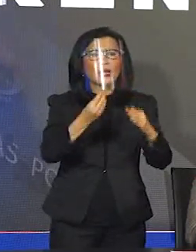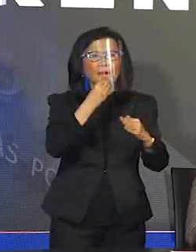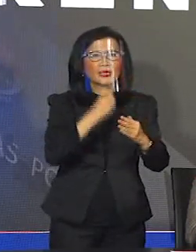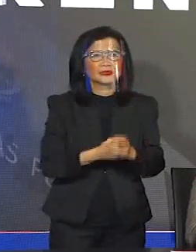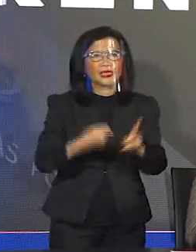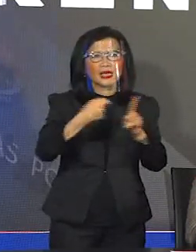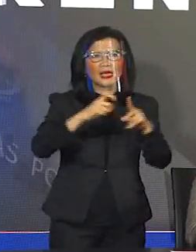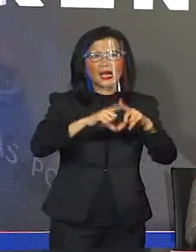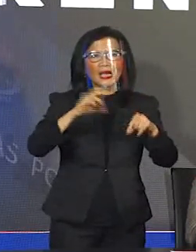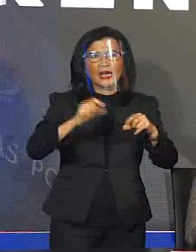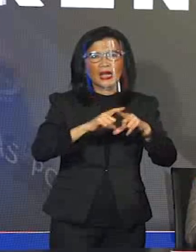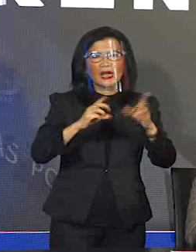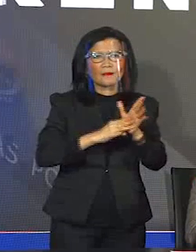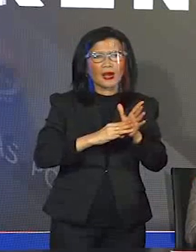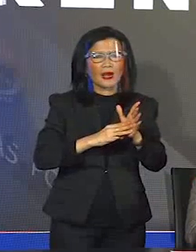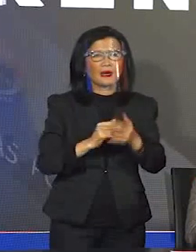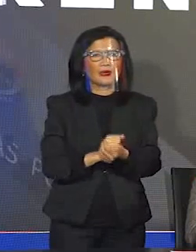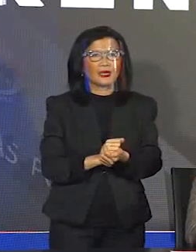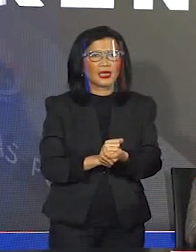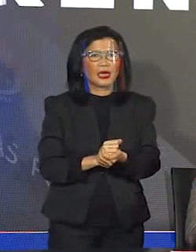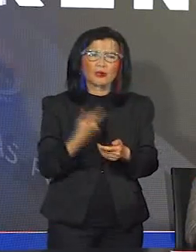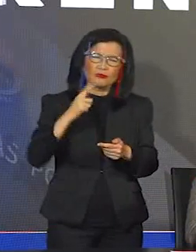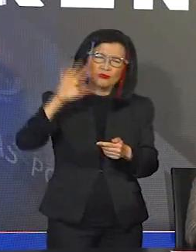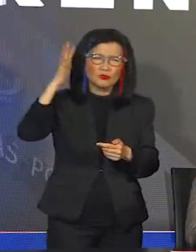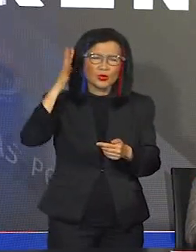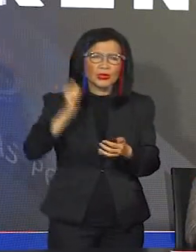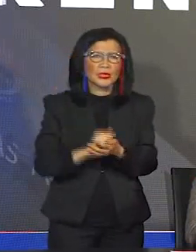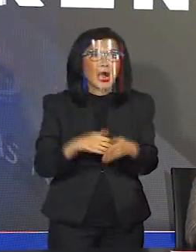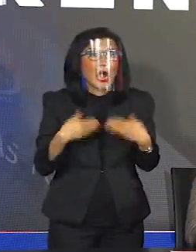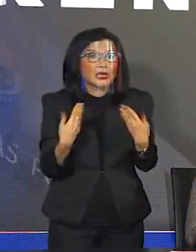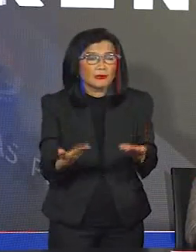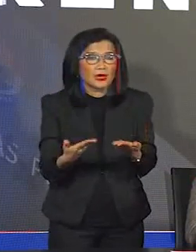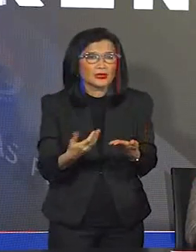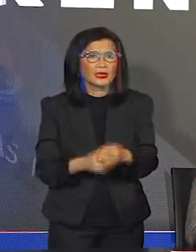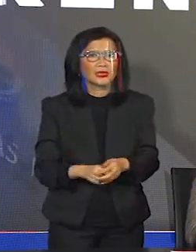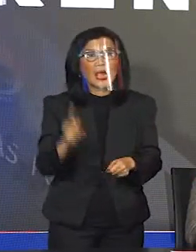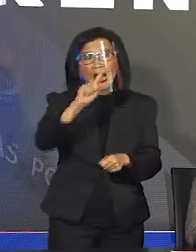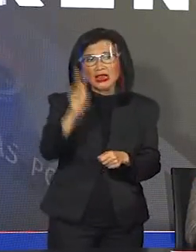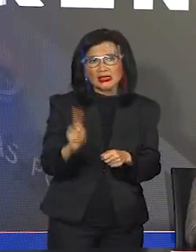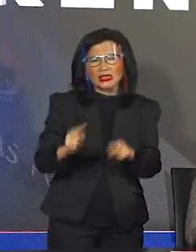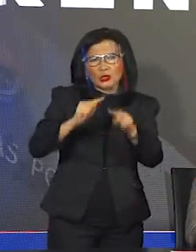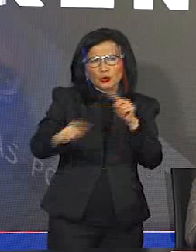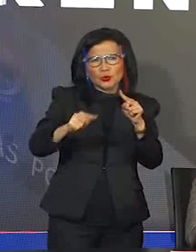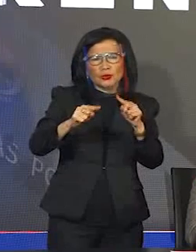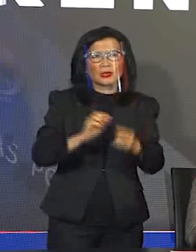Karma Beach Bali yang diduga akibat konsleting